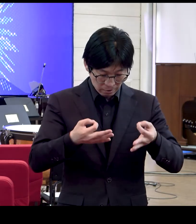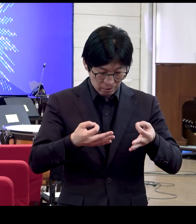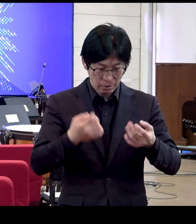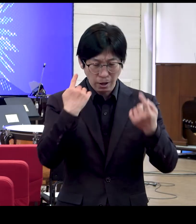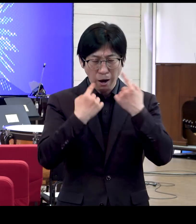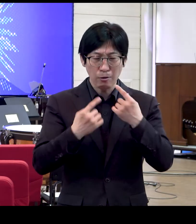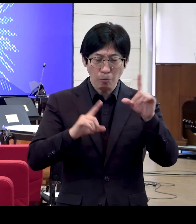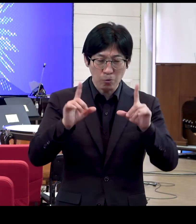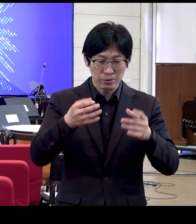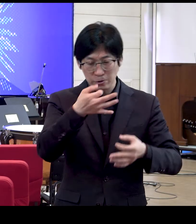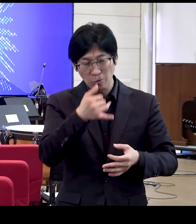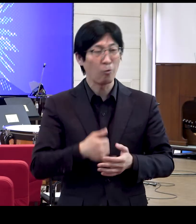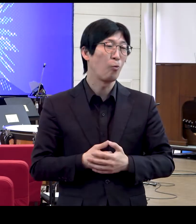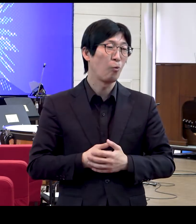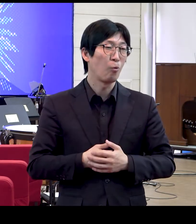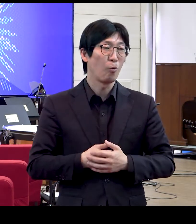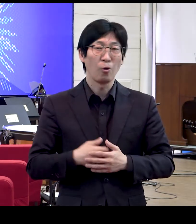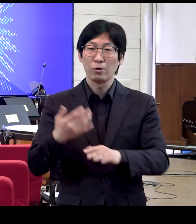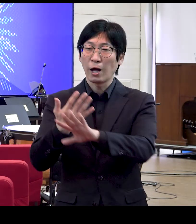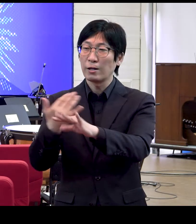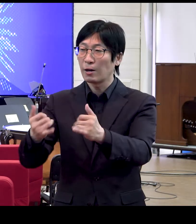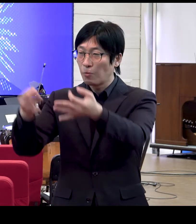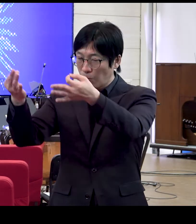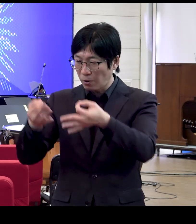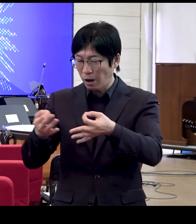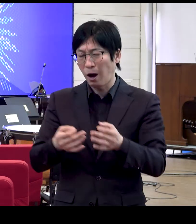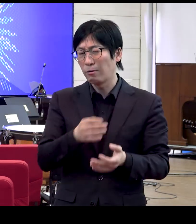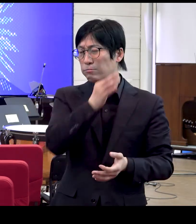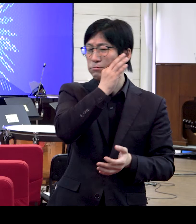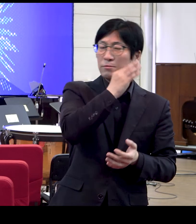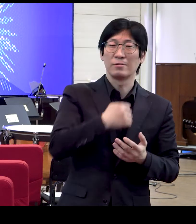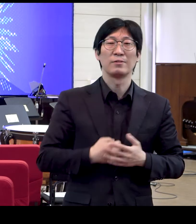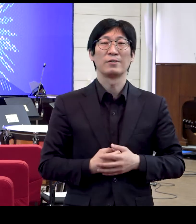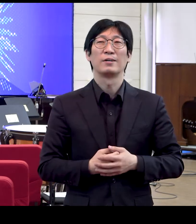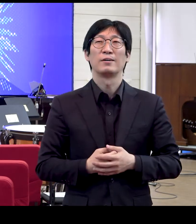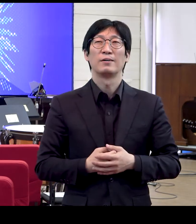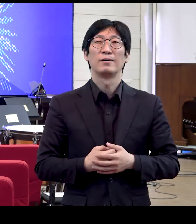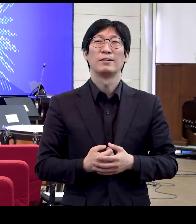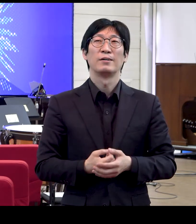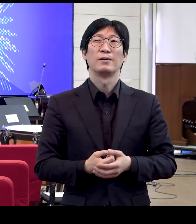너무 상처받고 힘들고 그 시선이 나를 갖다 고발하고